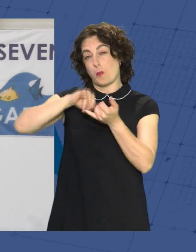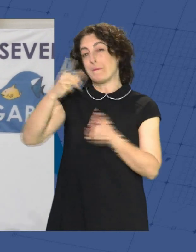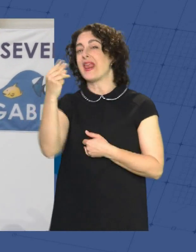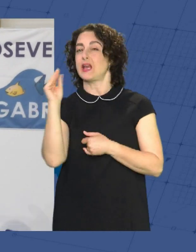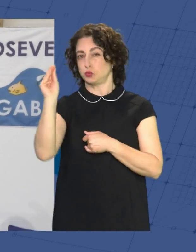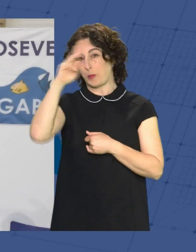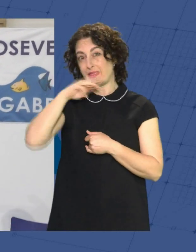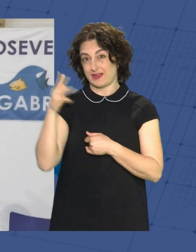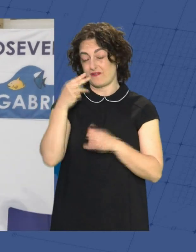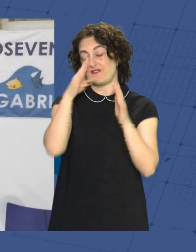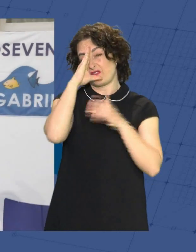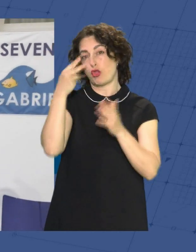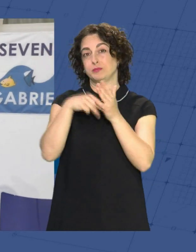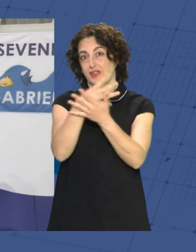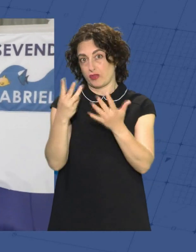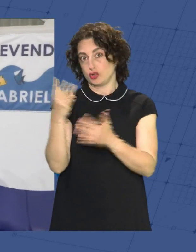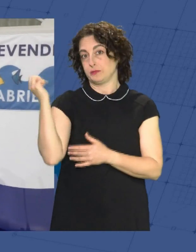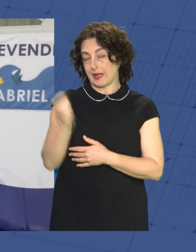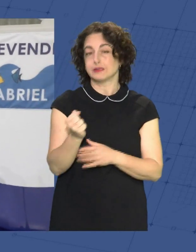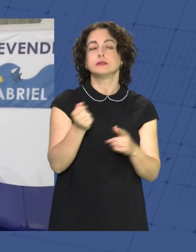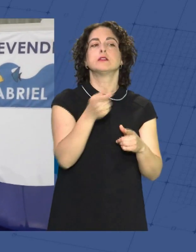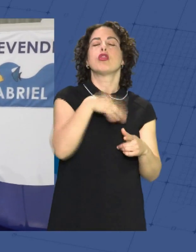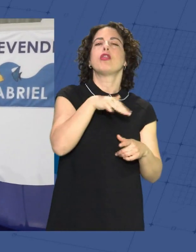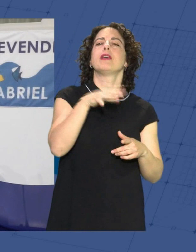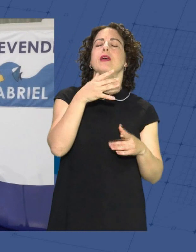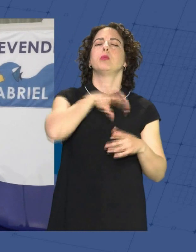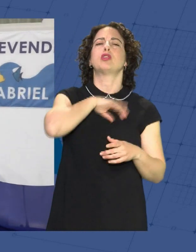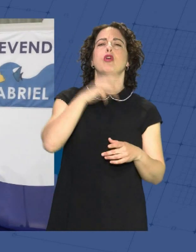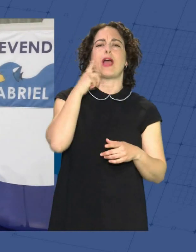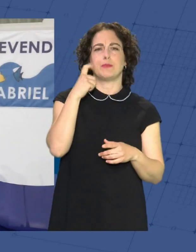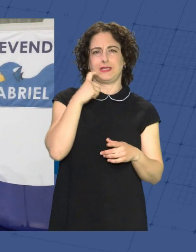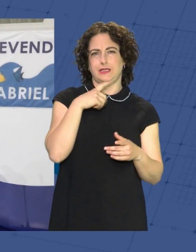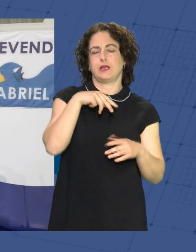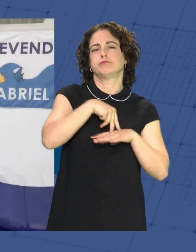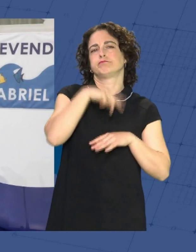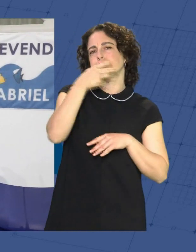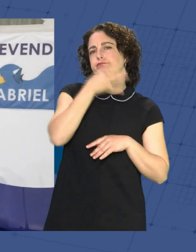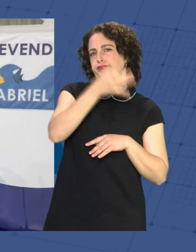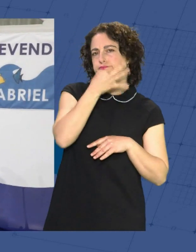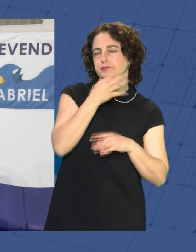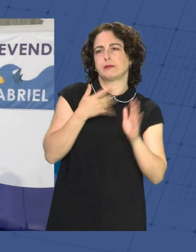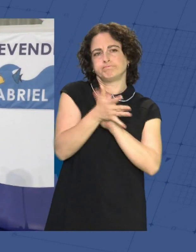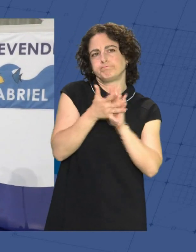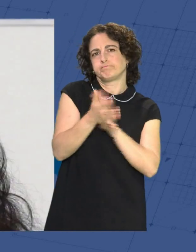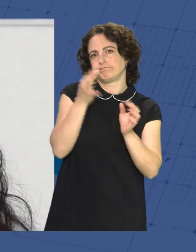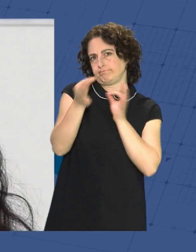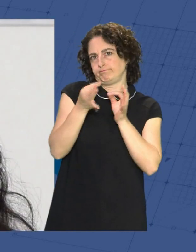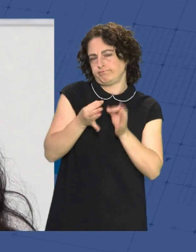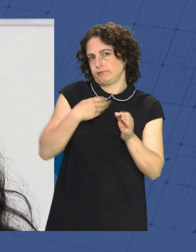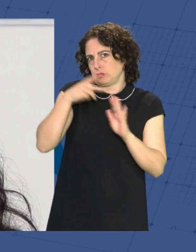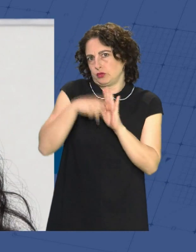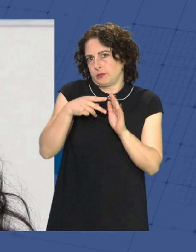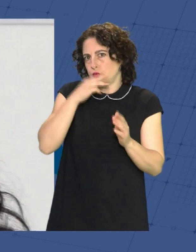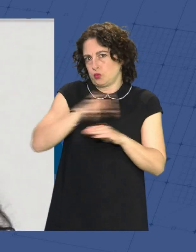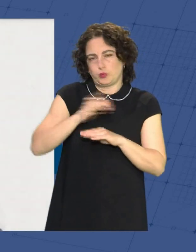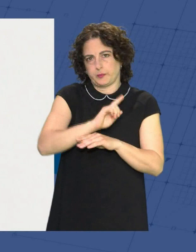de 2018, ha comparecido este sábado desde el patio de la Diputación Provincial de Almería para detallar las irregularidades que a su juicio están permitiéndole